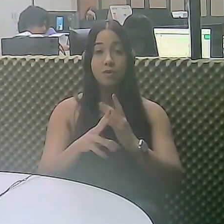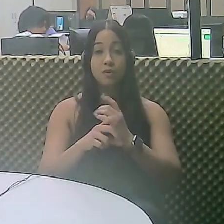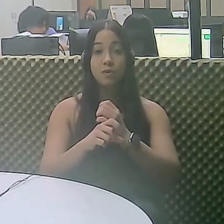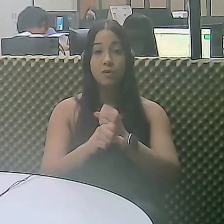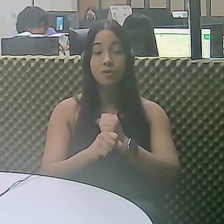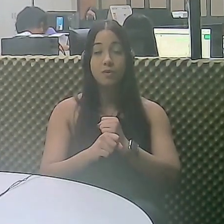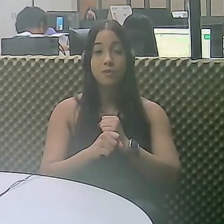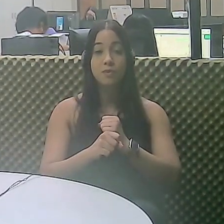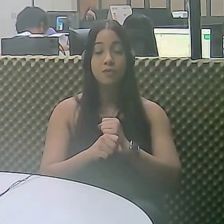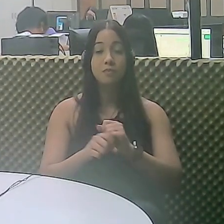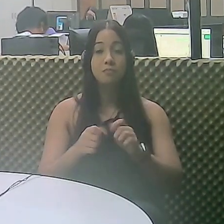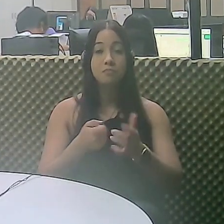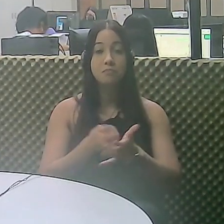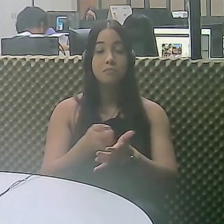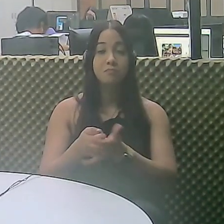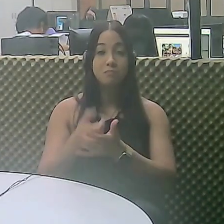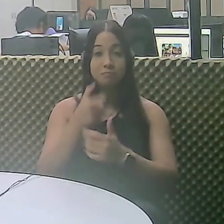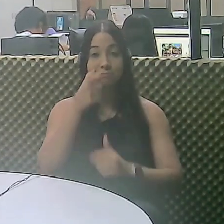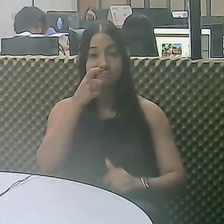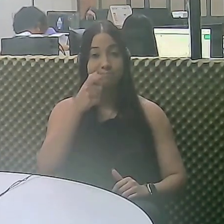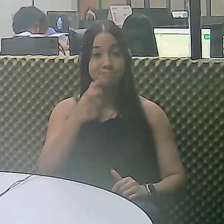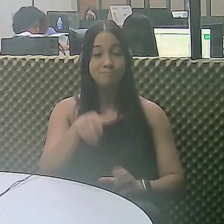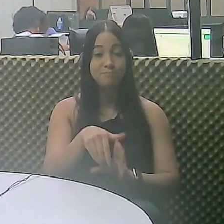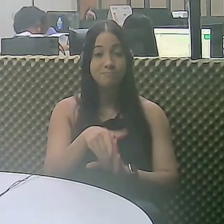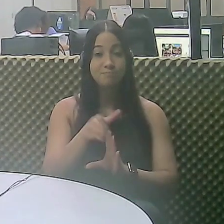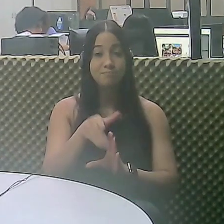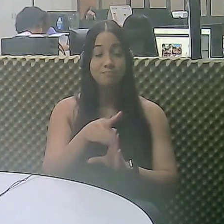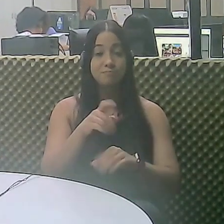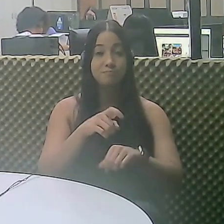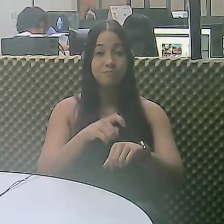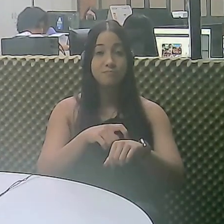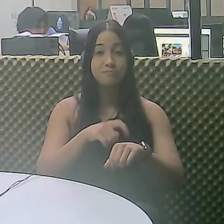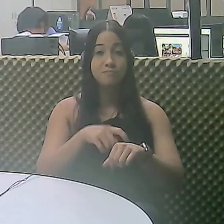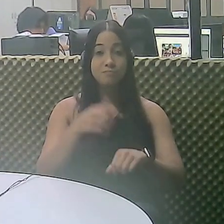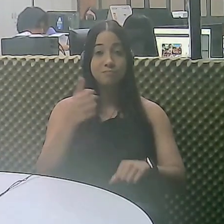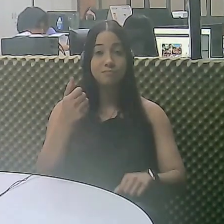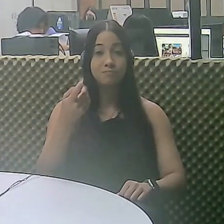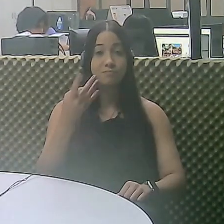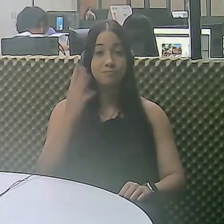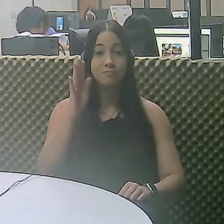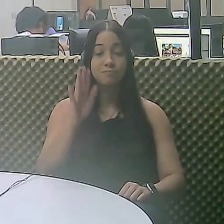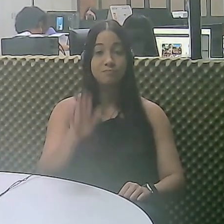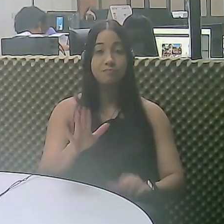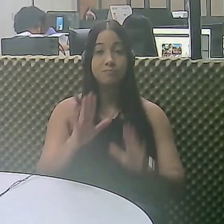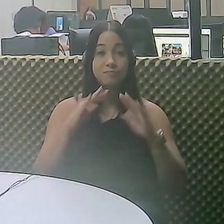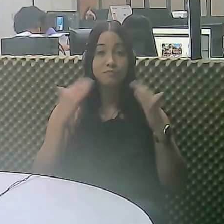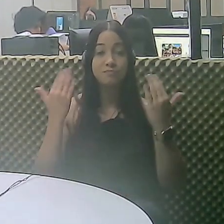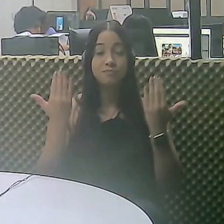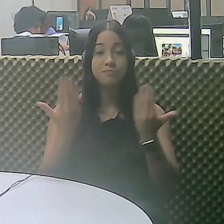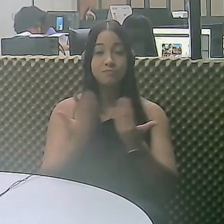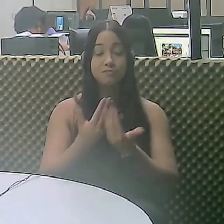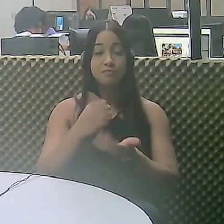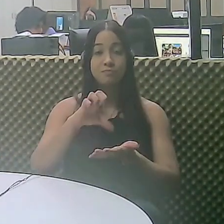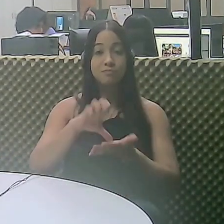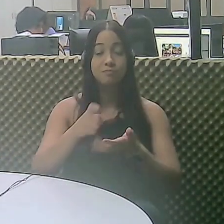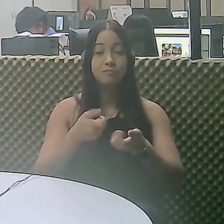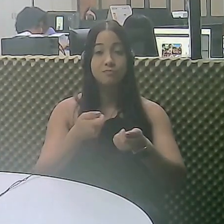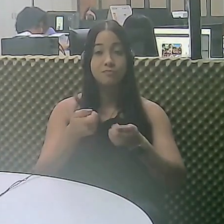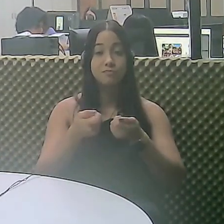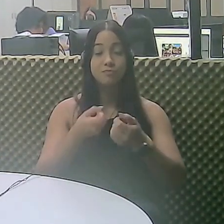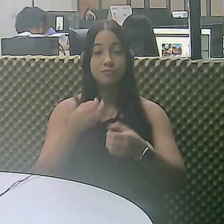contribuintes interessados a orientação está marcada para as 2as da tarde no auditório do Centro Administrativo